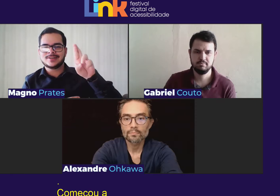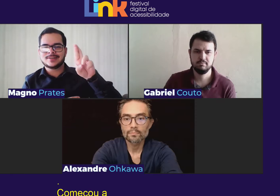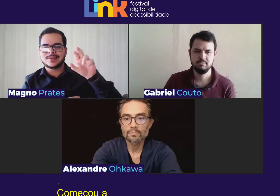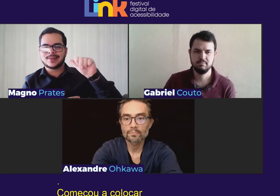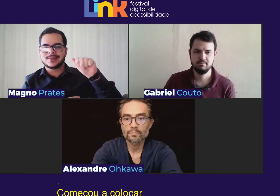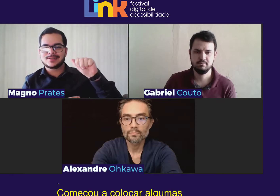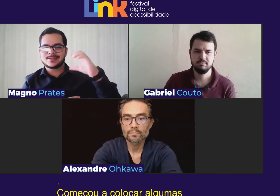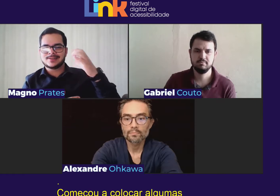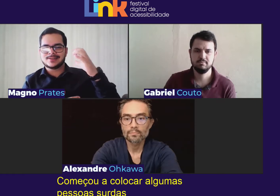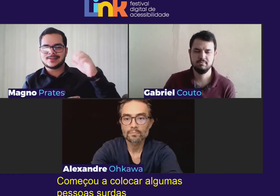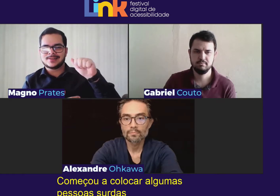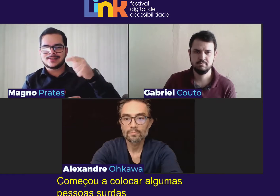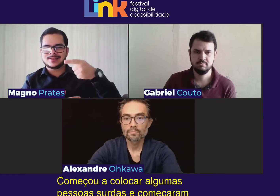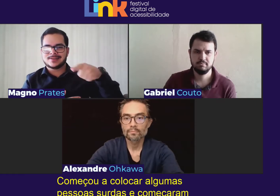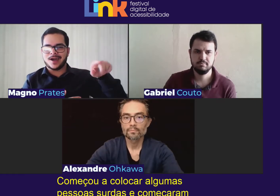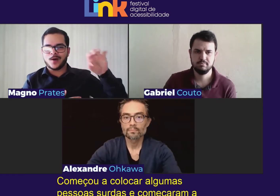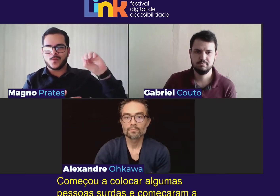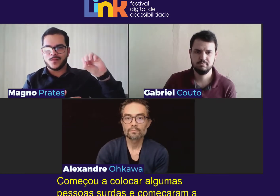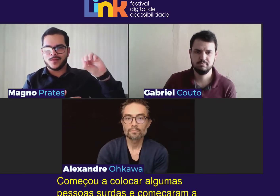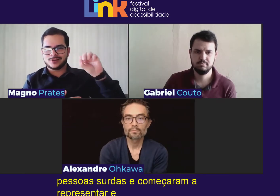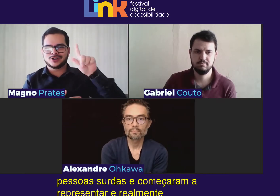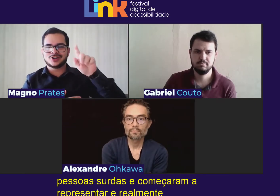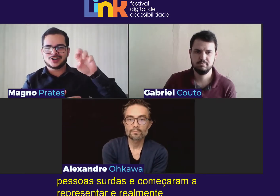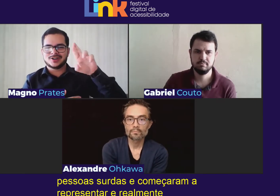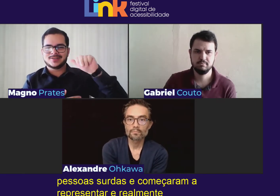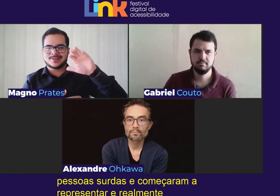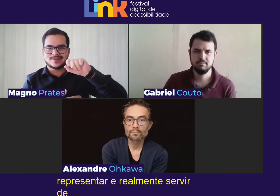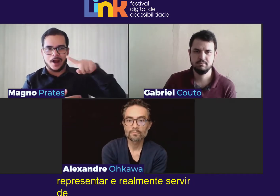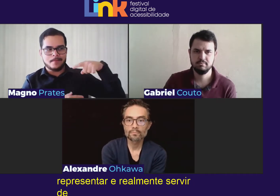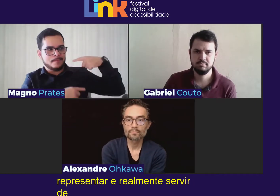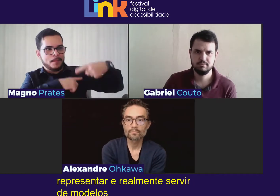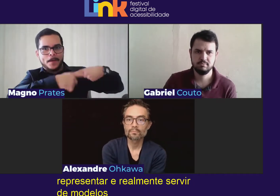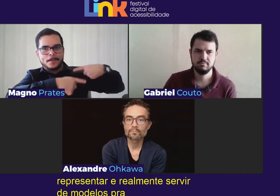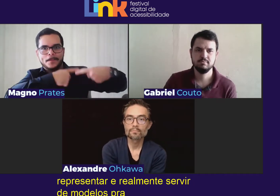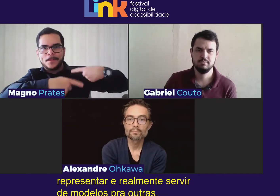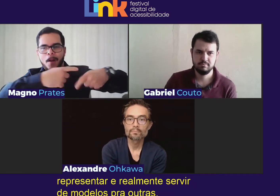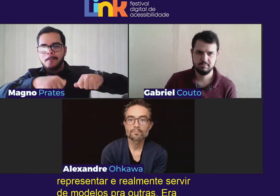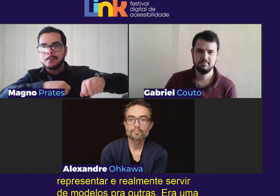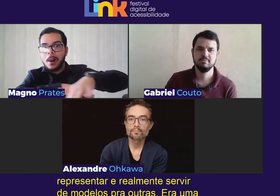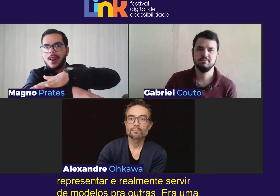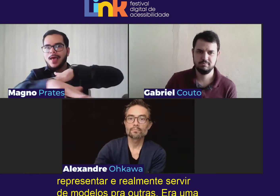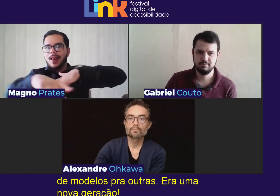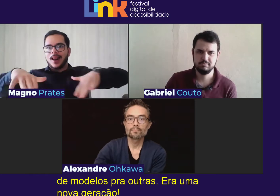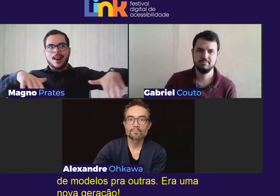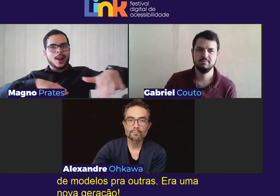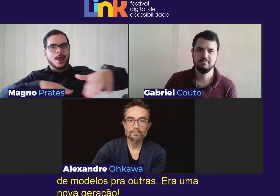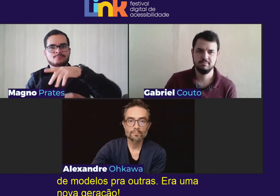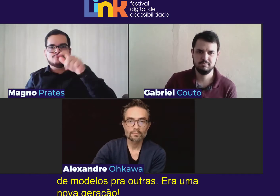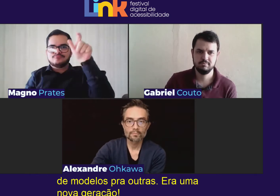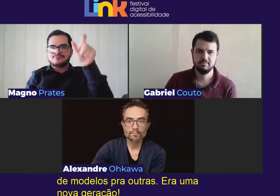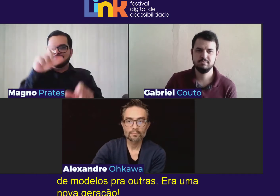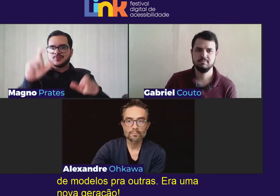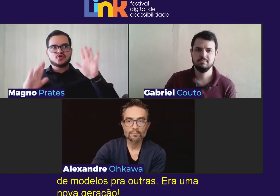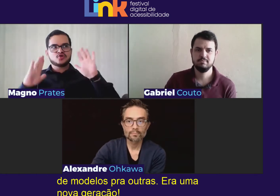outras. Era uma nova geração, e era para outras gerações, e aí isso se